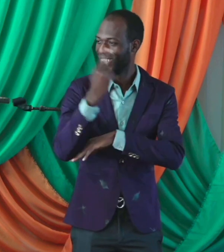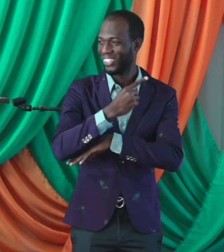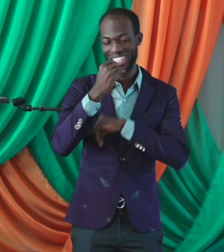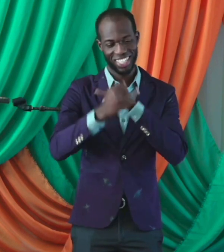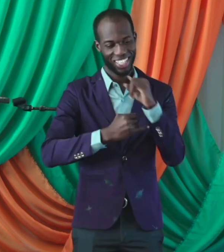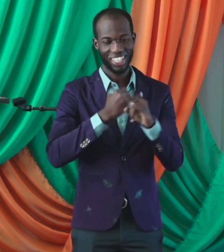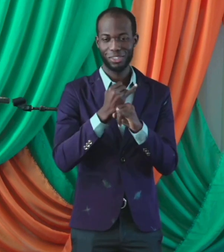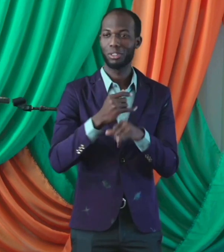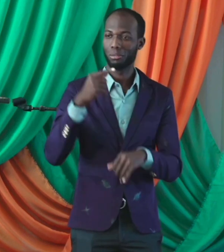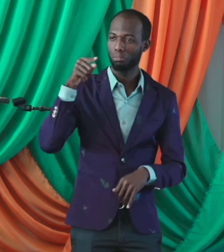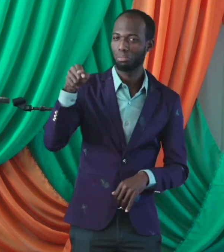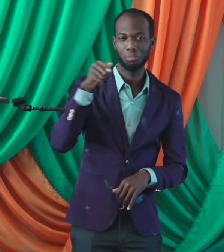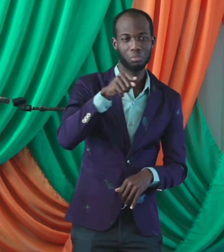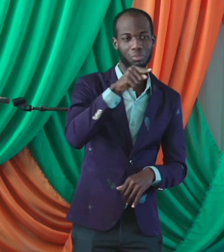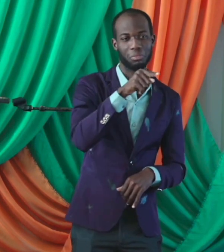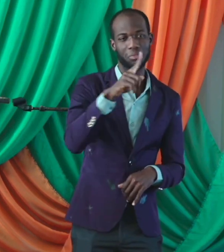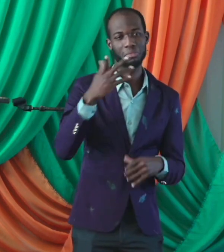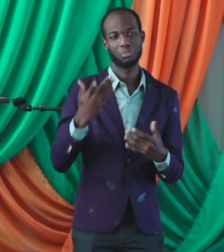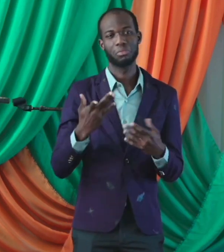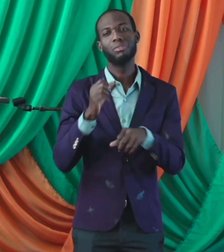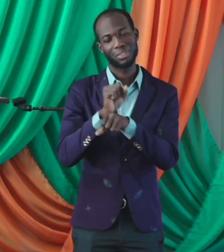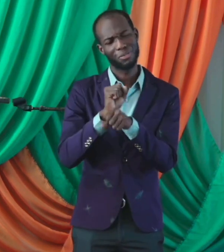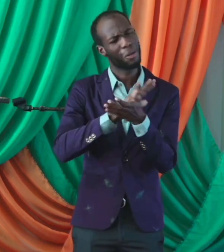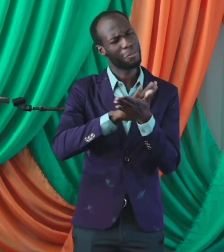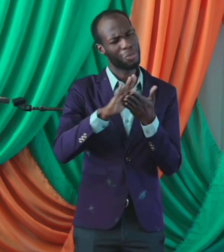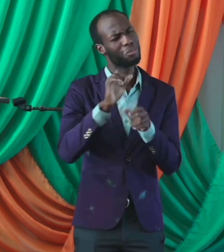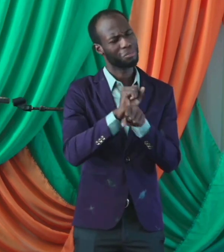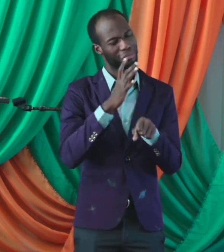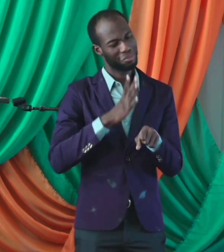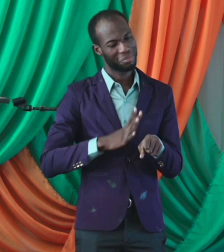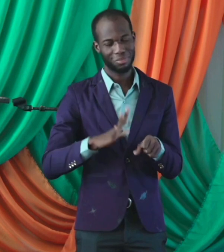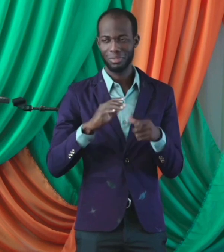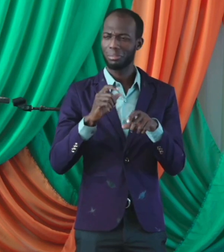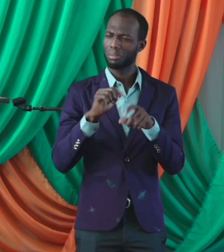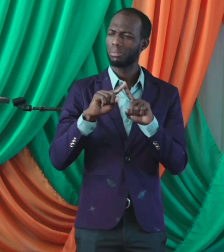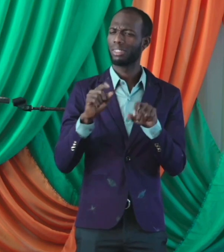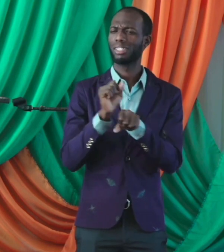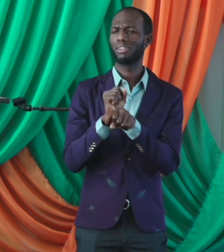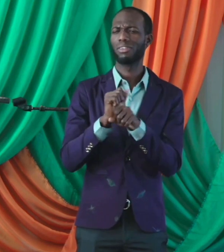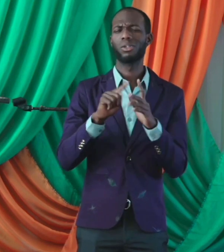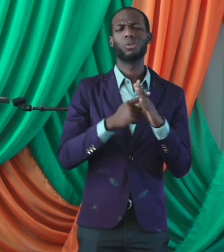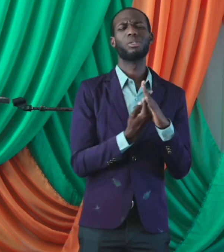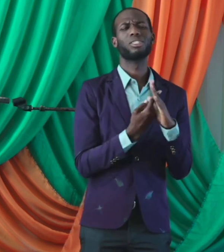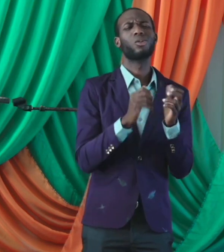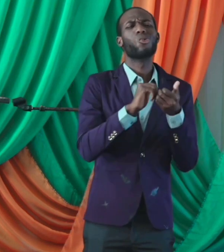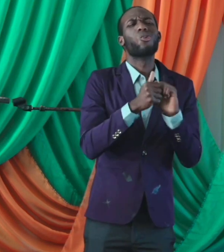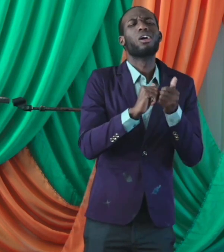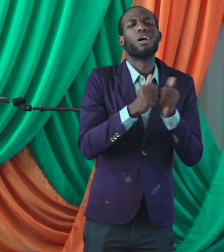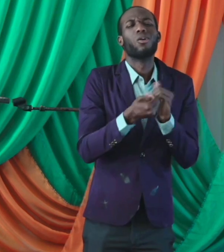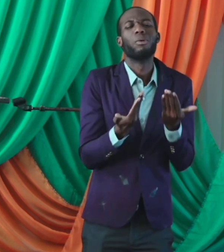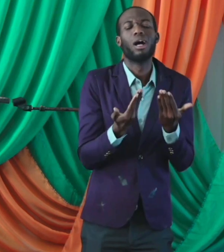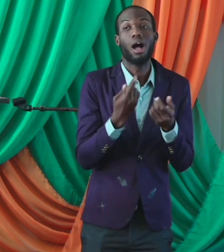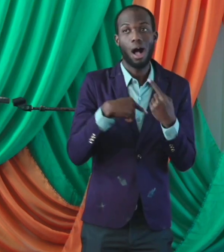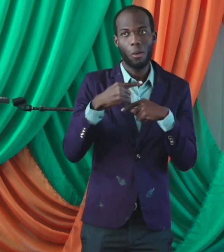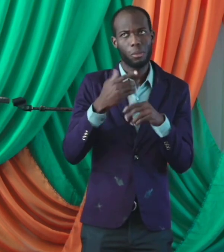internationale nous-mêmes, sous travail décent. Mais un bon travail, commencez par qui ça? Une